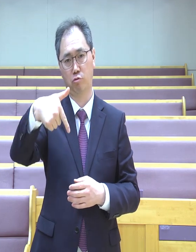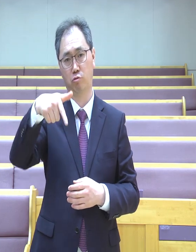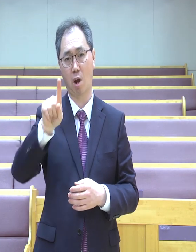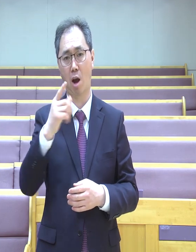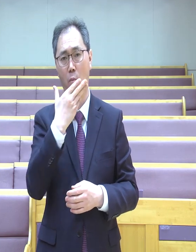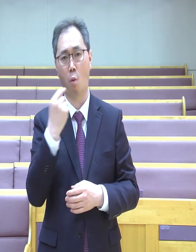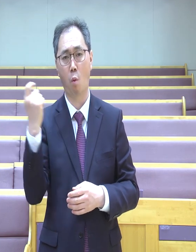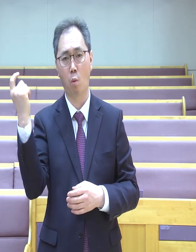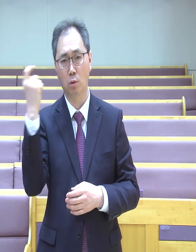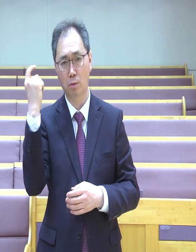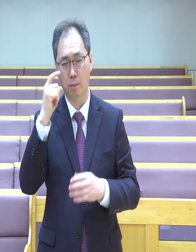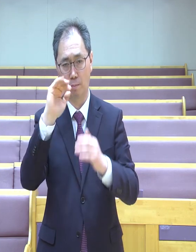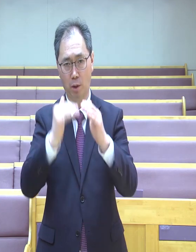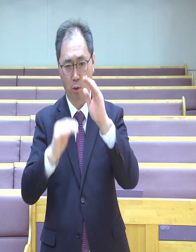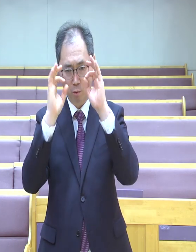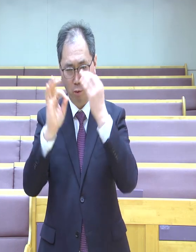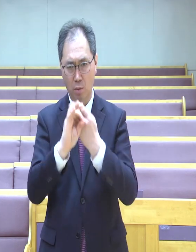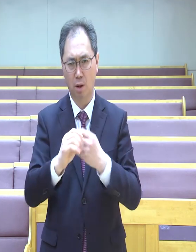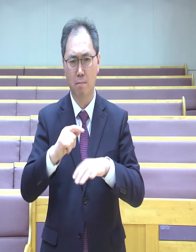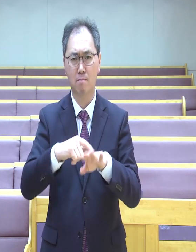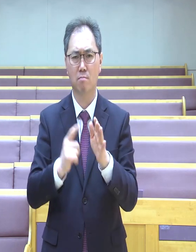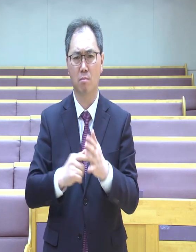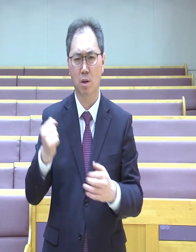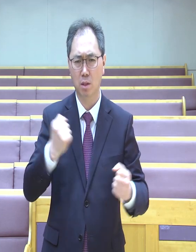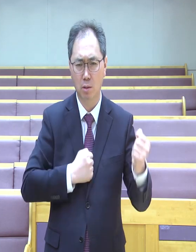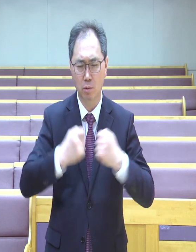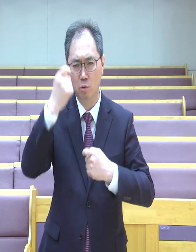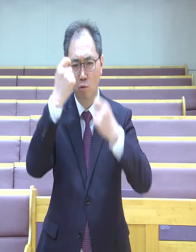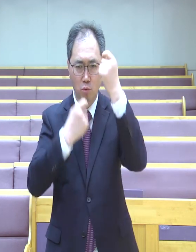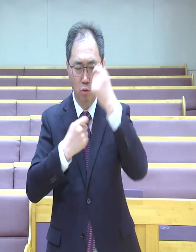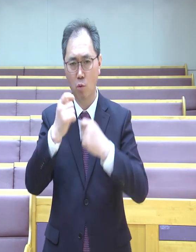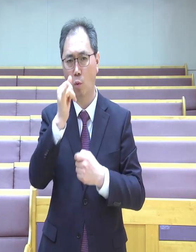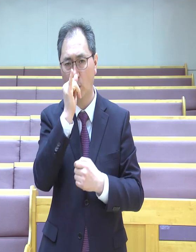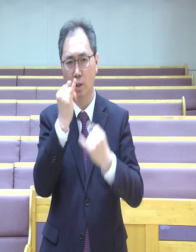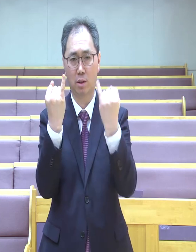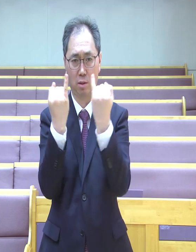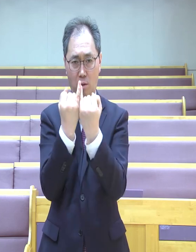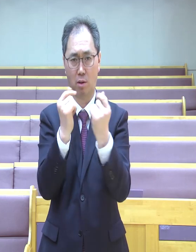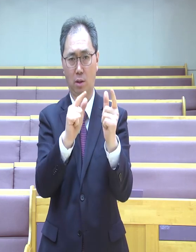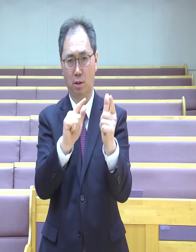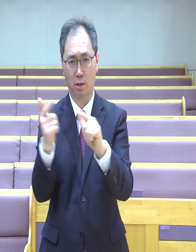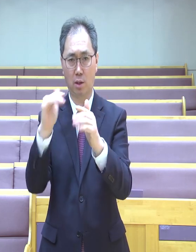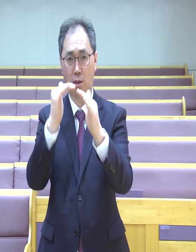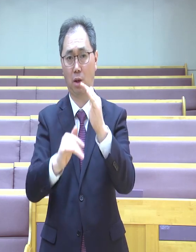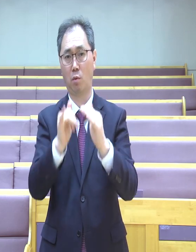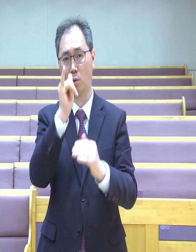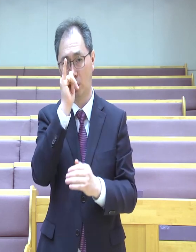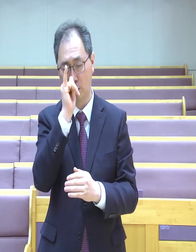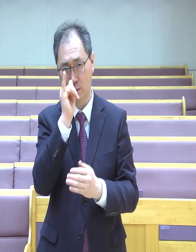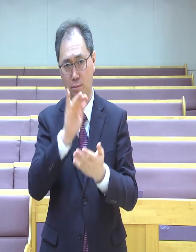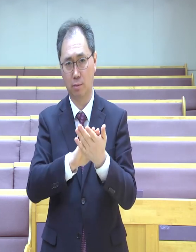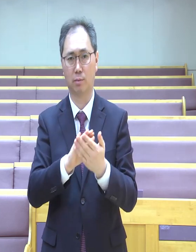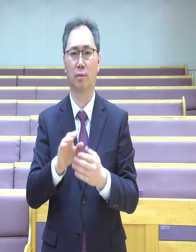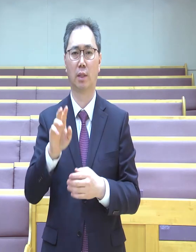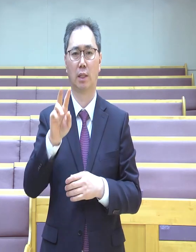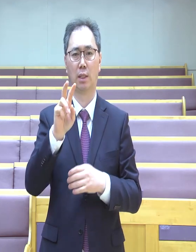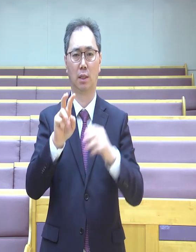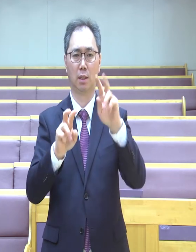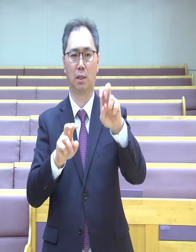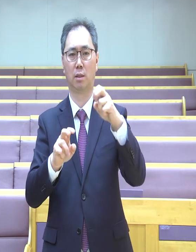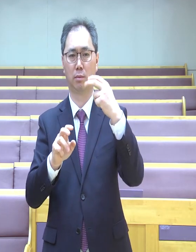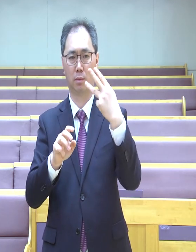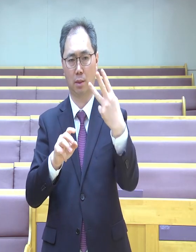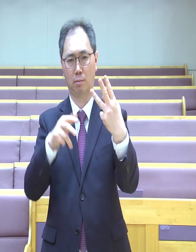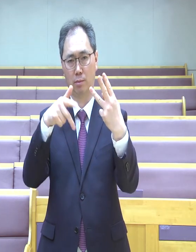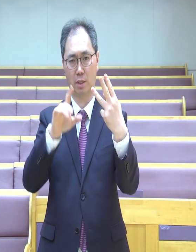누가복음에서는 가슴을 치며 슬피 운 여인들에 대해서도 이렇게 기록을 하죠. 누가복음